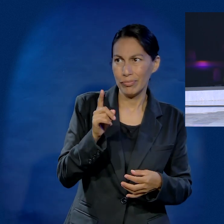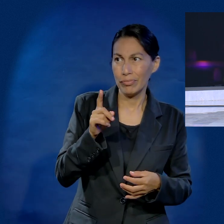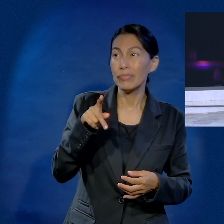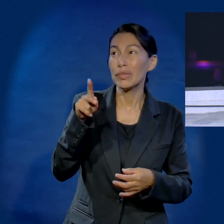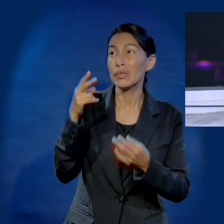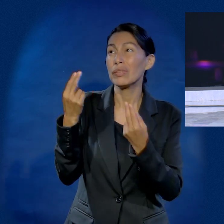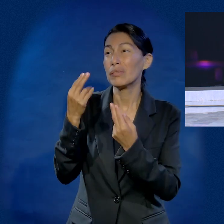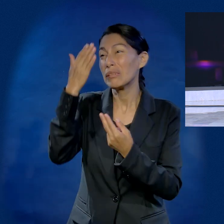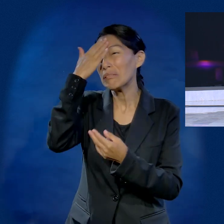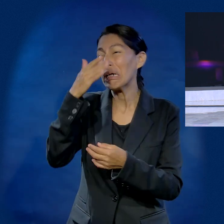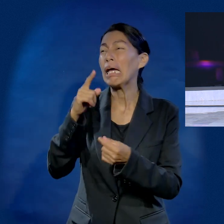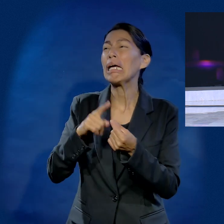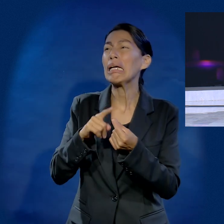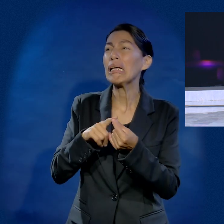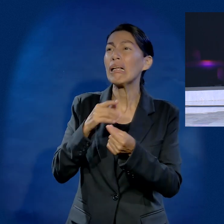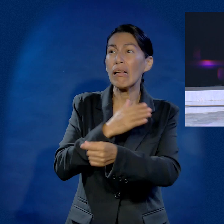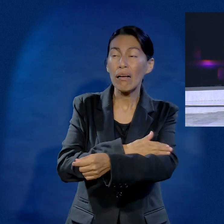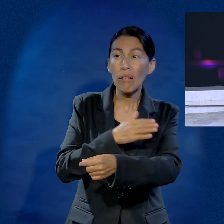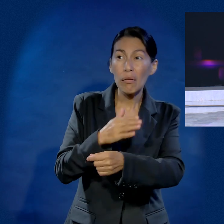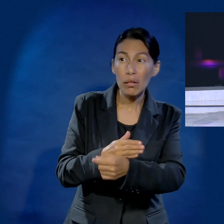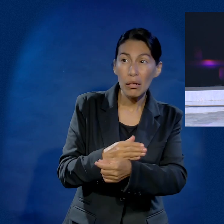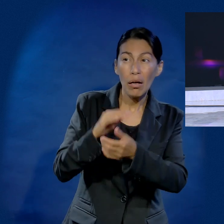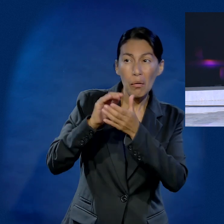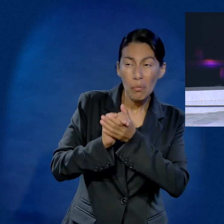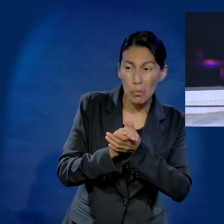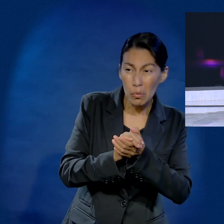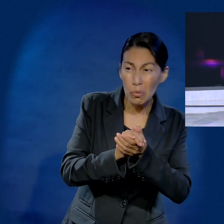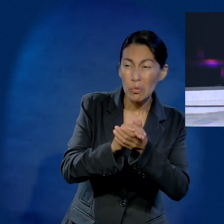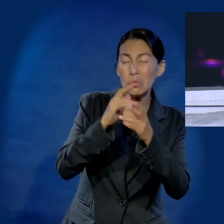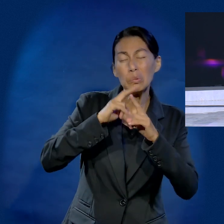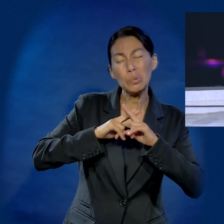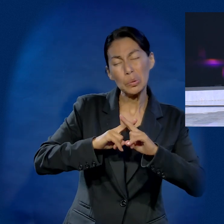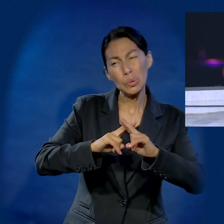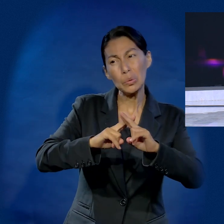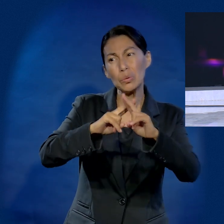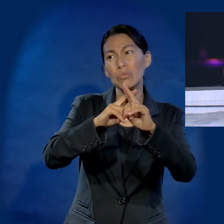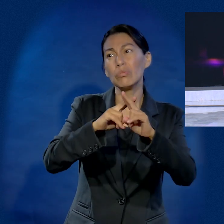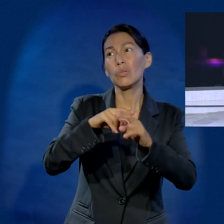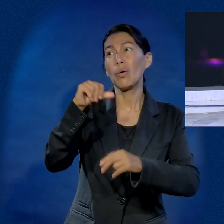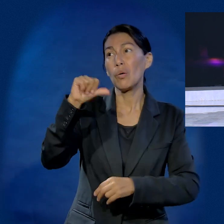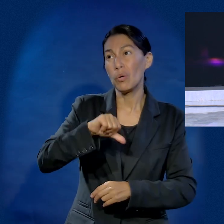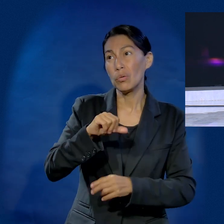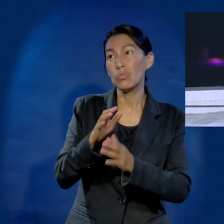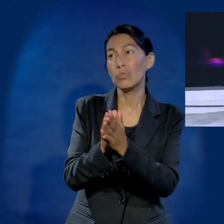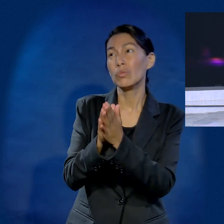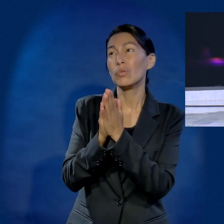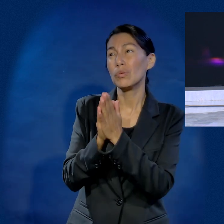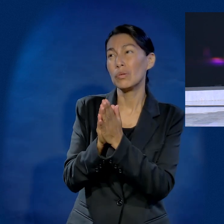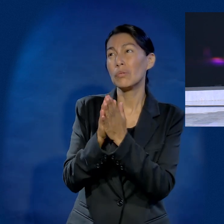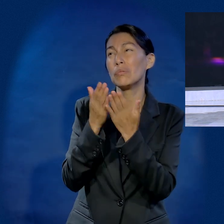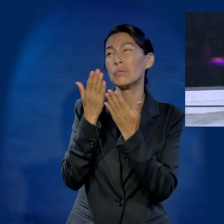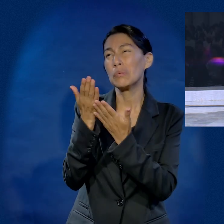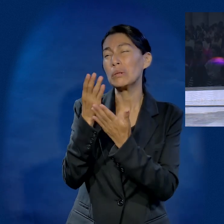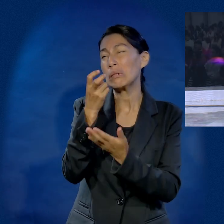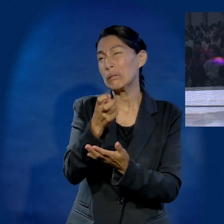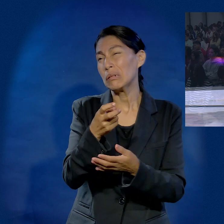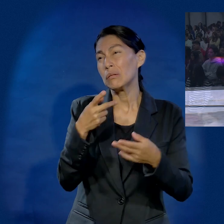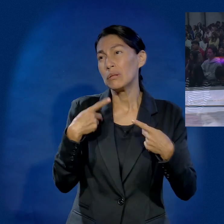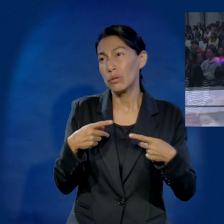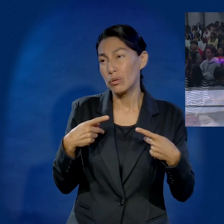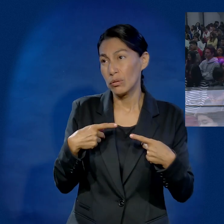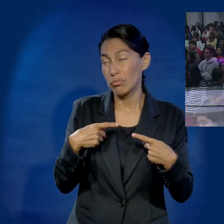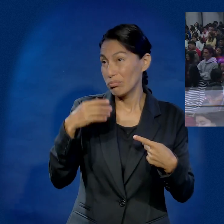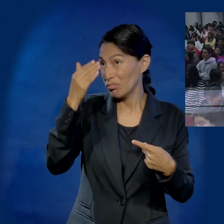saber quién nos acompañará. Hoy, queremos decirte y pedirte por esa